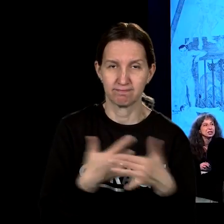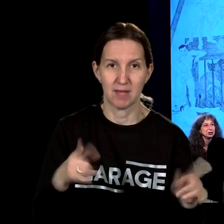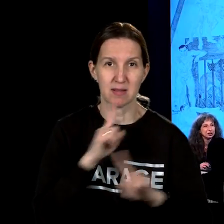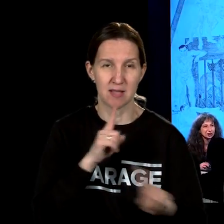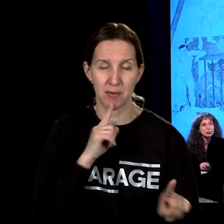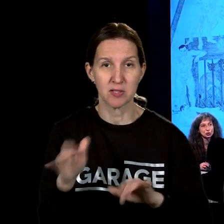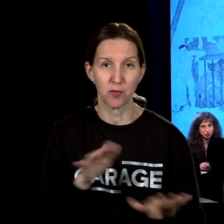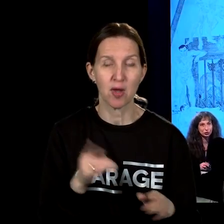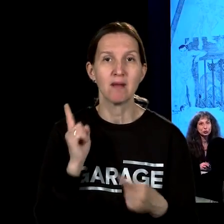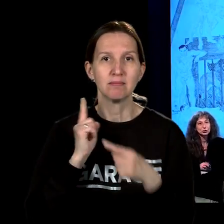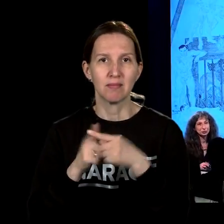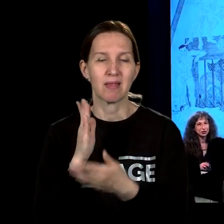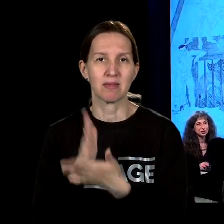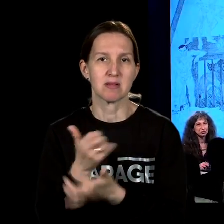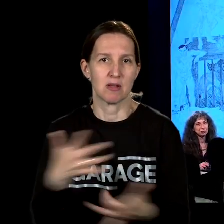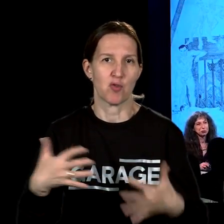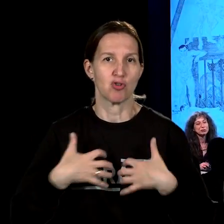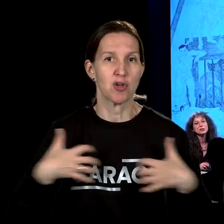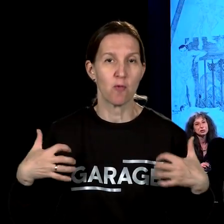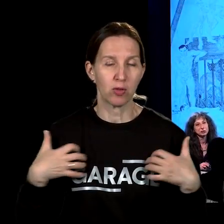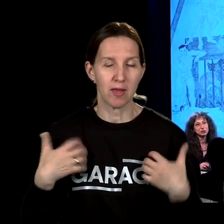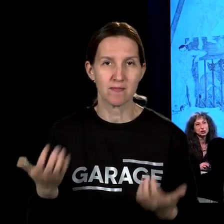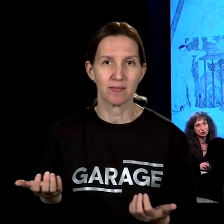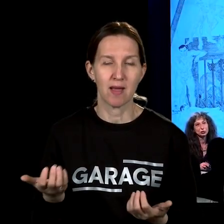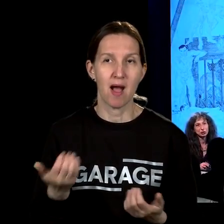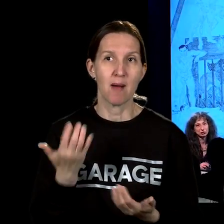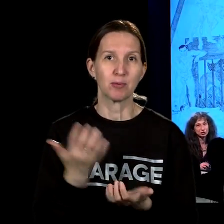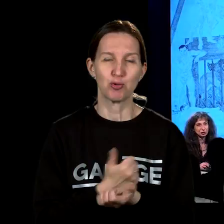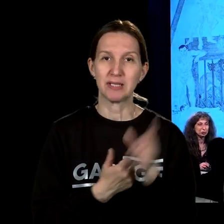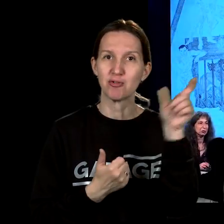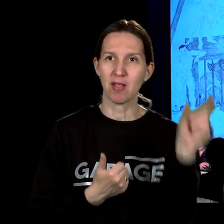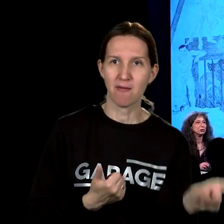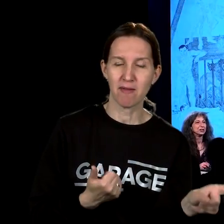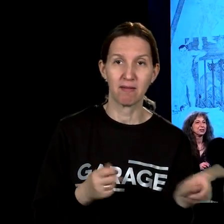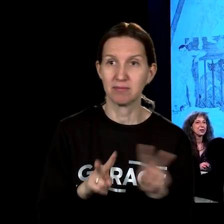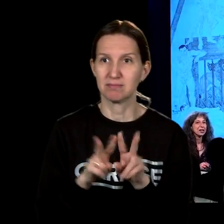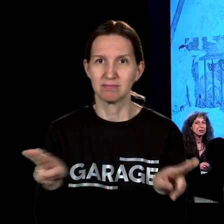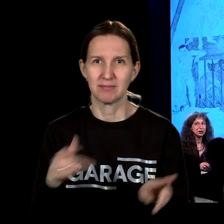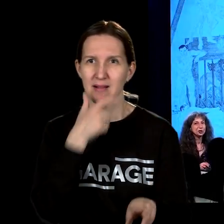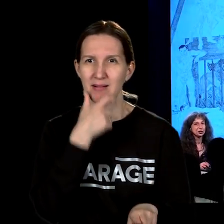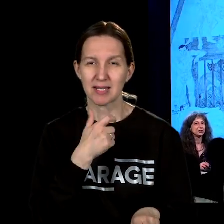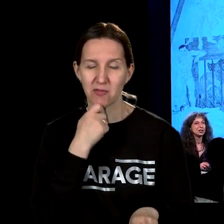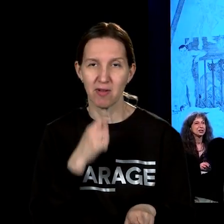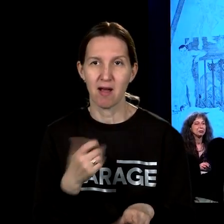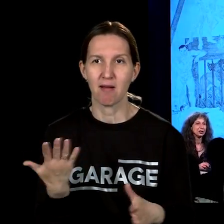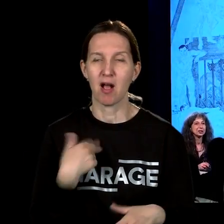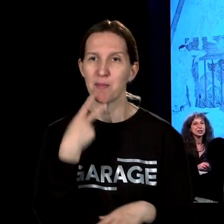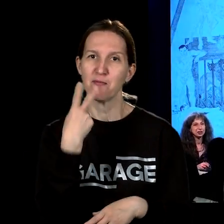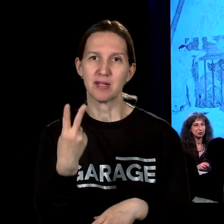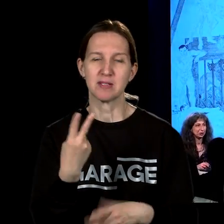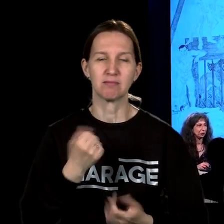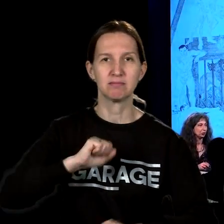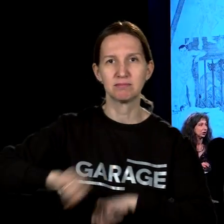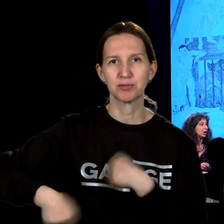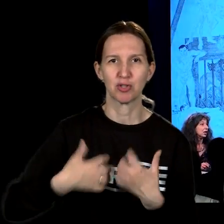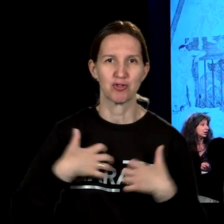человек оказывается таким же грациозным, да, каким мы привыкли видеть животных. Вот это такое воспевание физической грации,